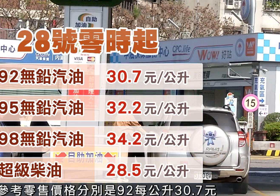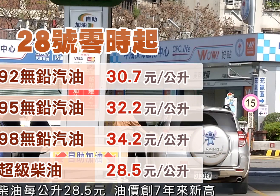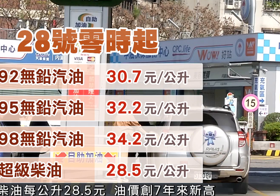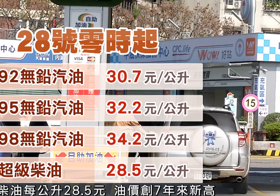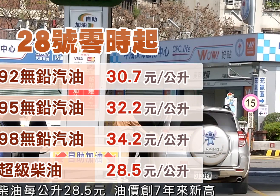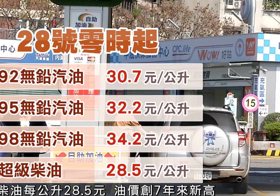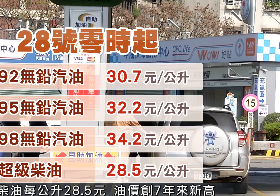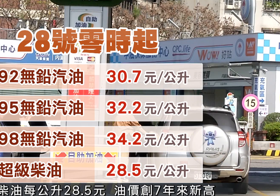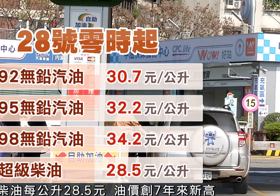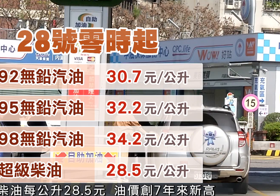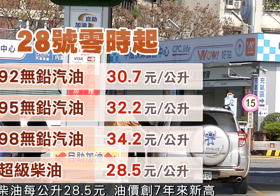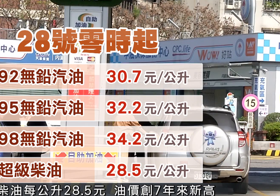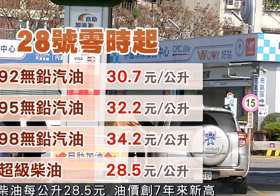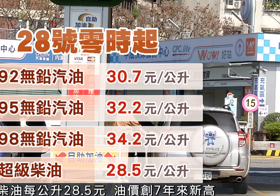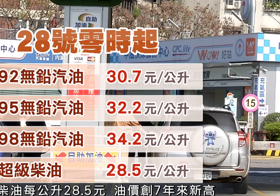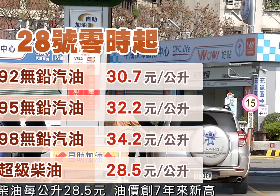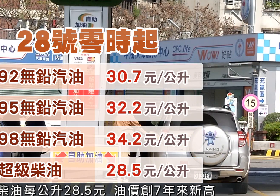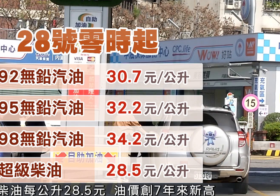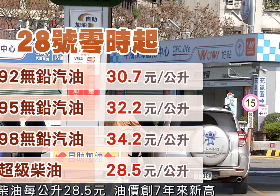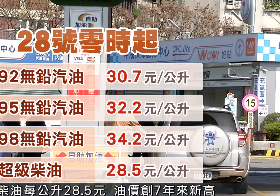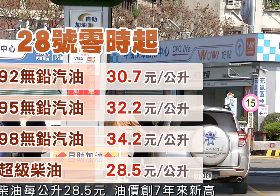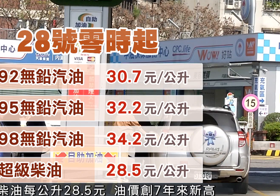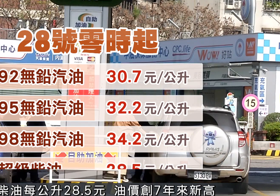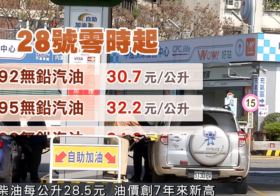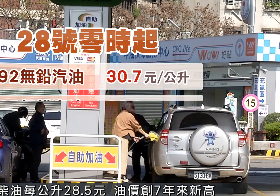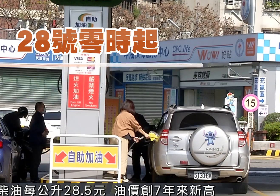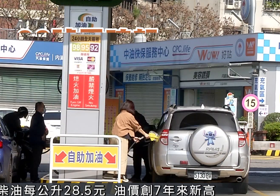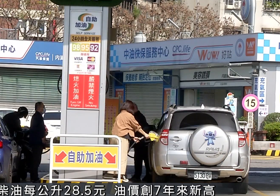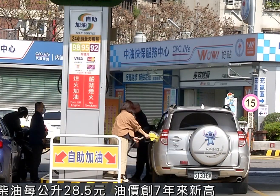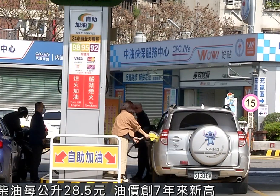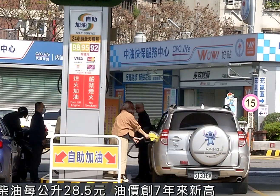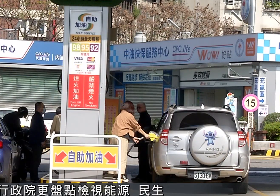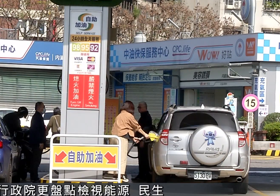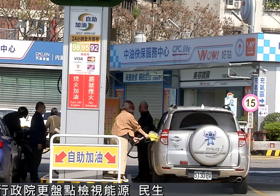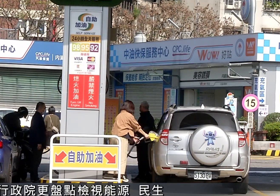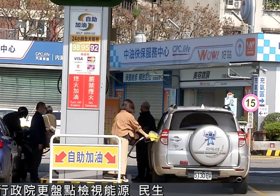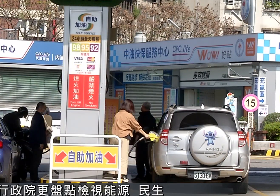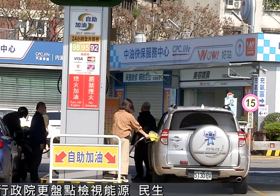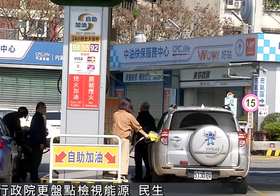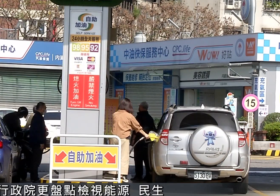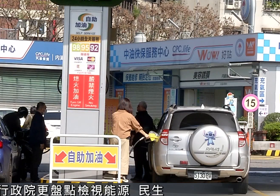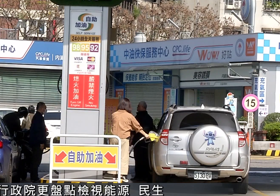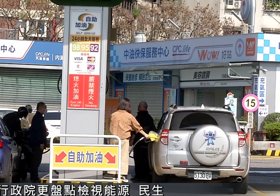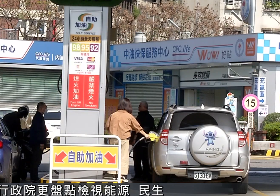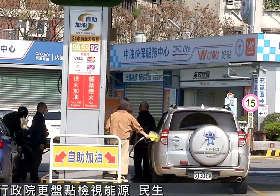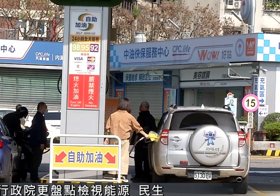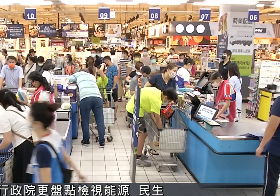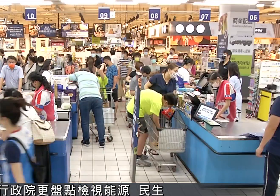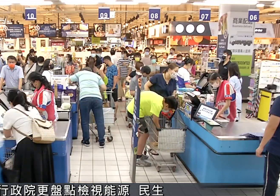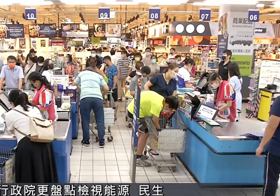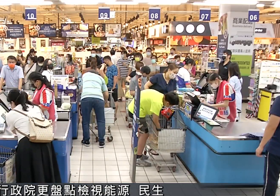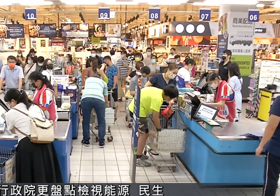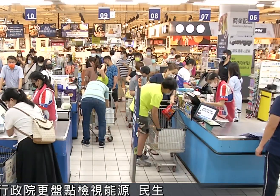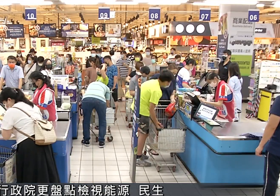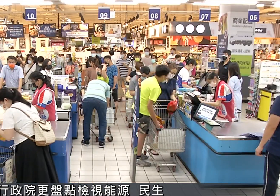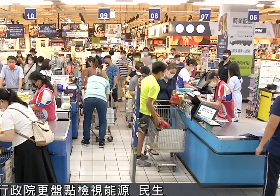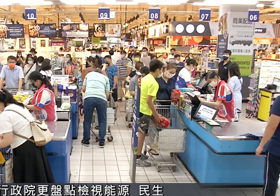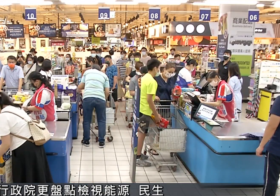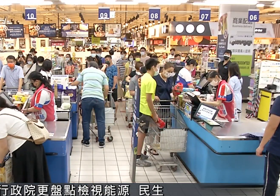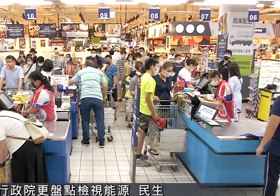油每公升28.5元，油价创下7年来的新高。行政院更盘点检视能源、民生、工业物料、金融市场